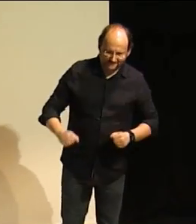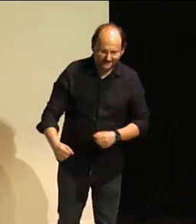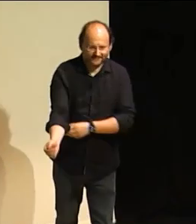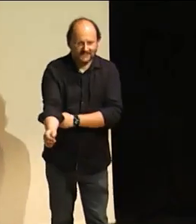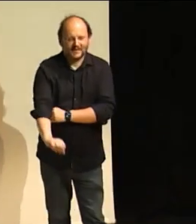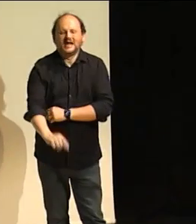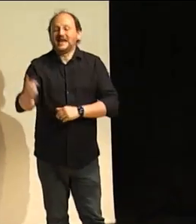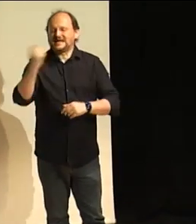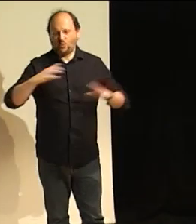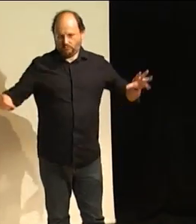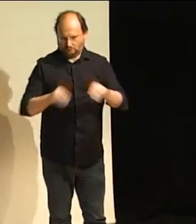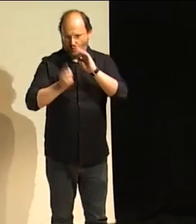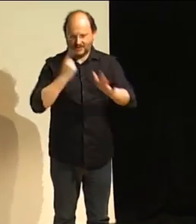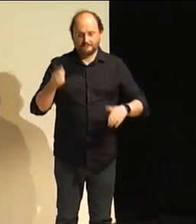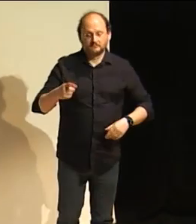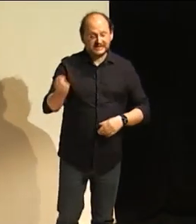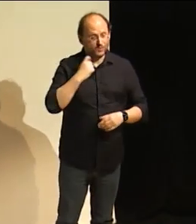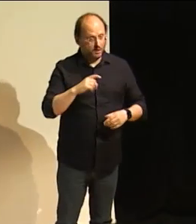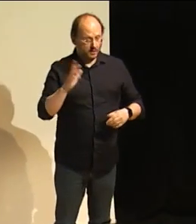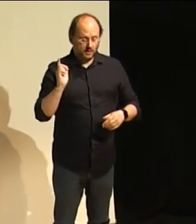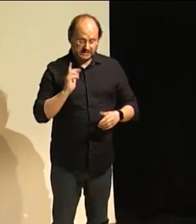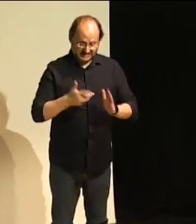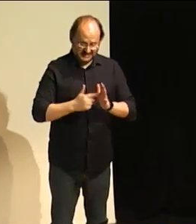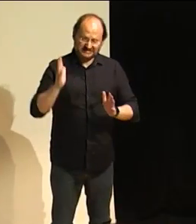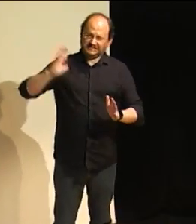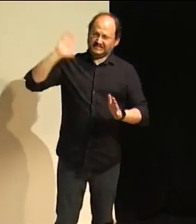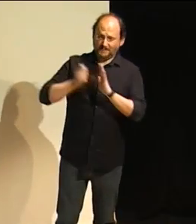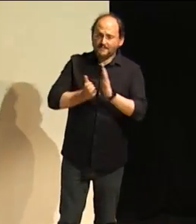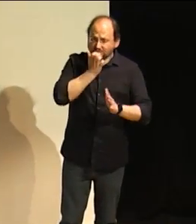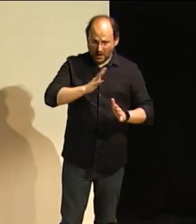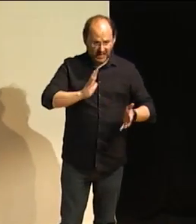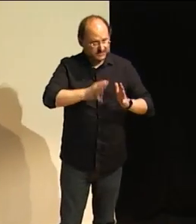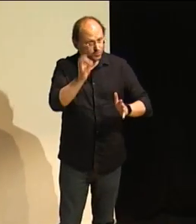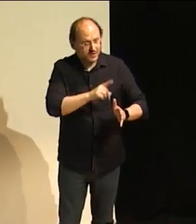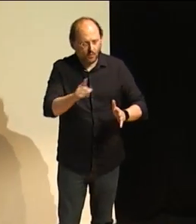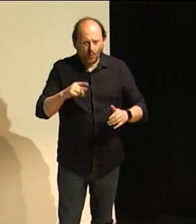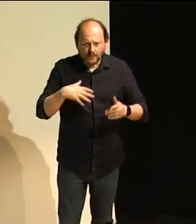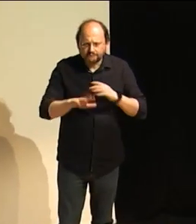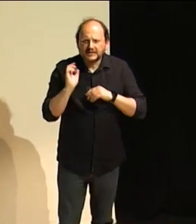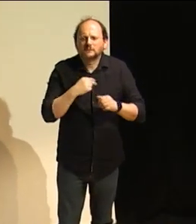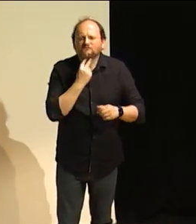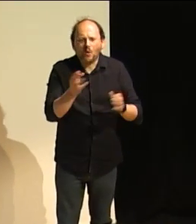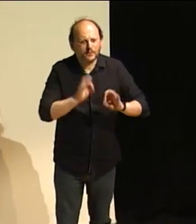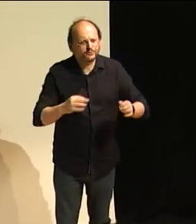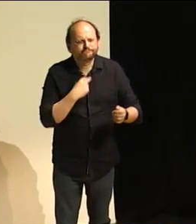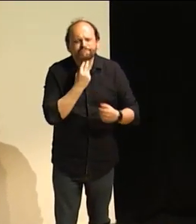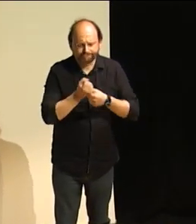y a une utilité dans le noir. Alors, ok, ça c'est la question de monsieur. Maintenant, je vais essayer d'y répondre.